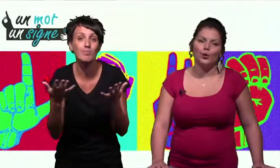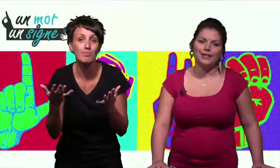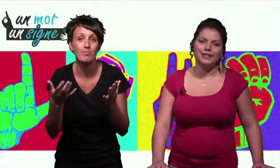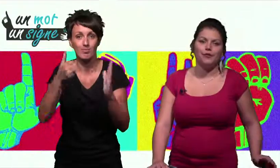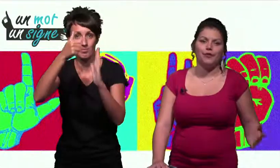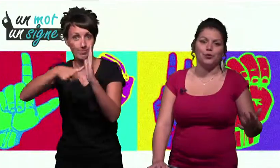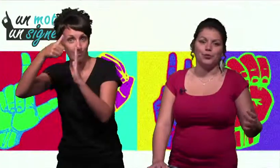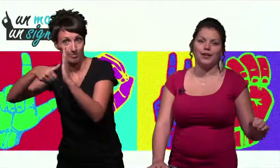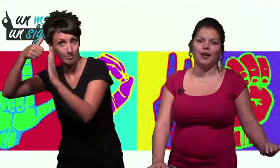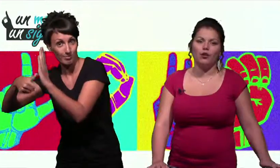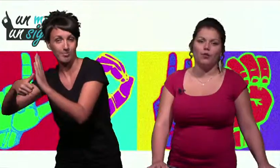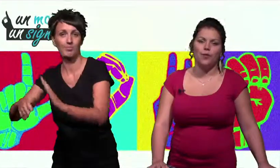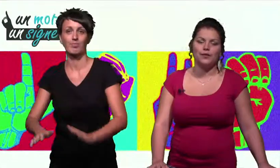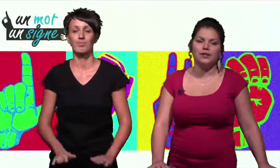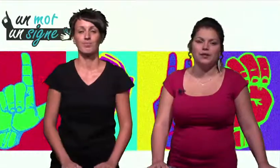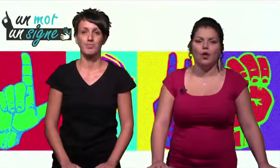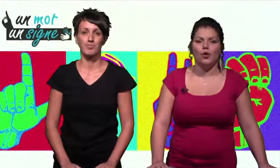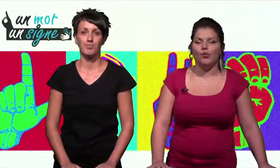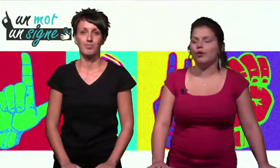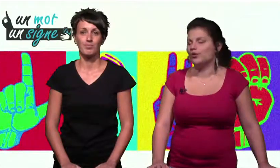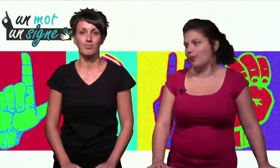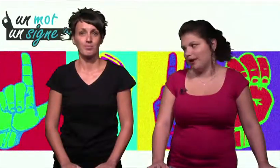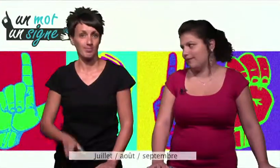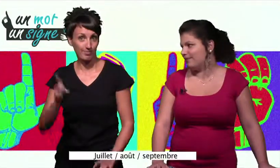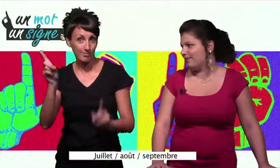Lucie va nous montrer comment on signe le mois de juillet.